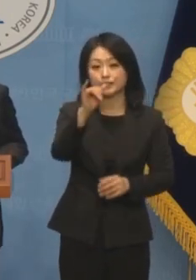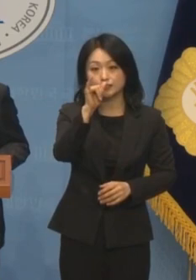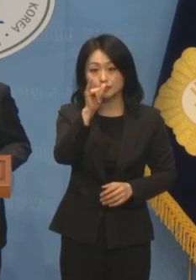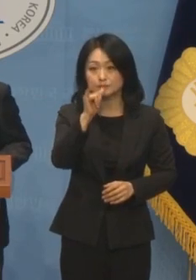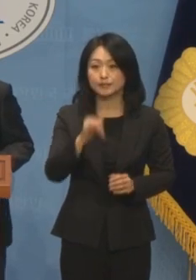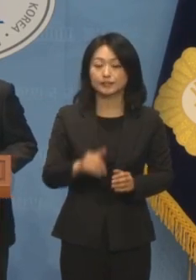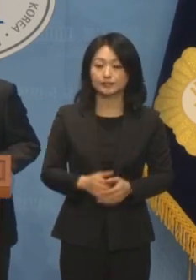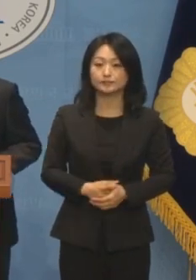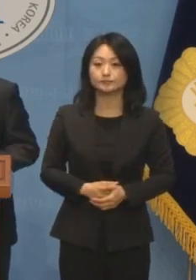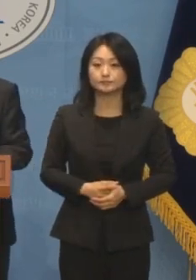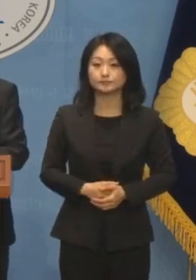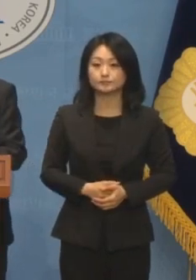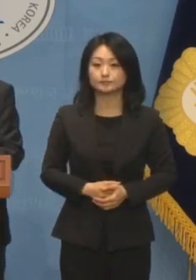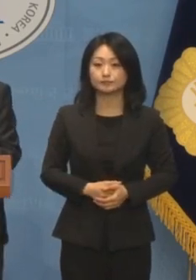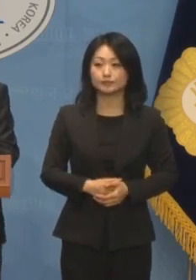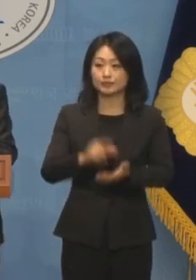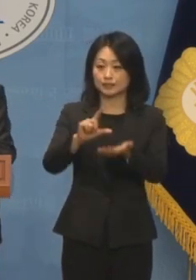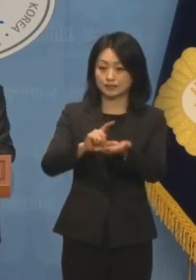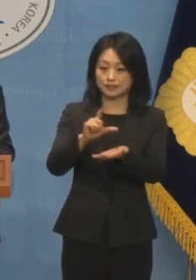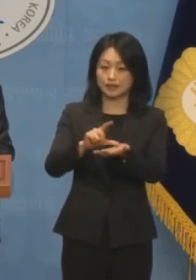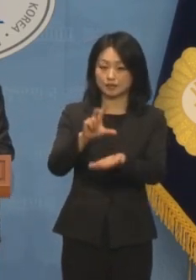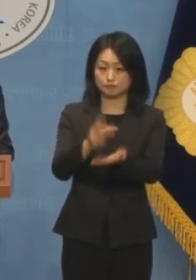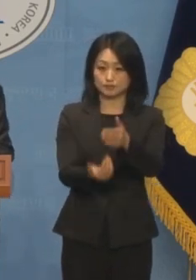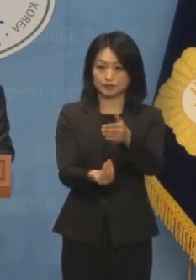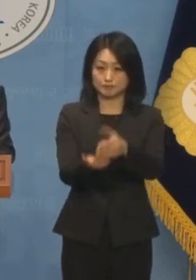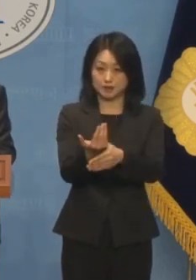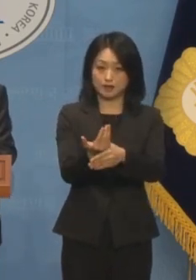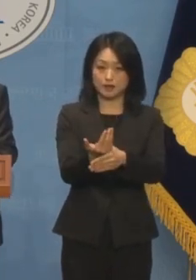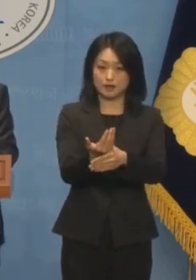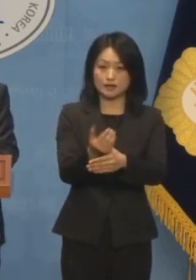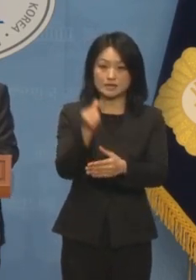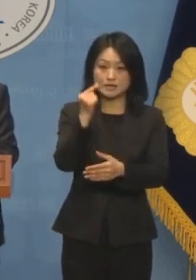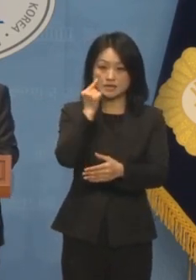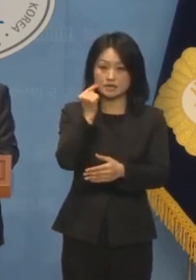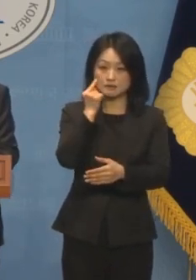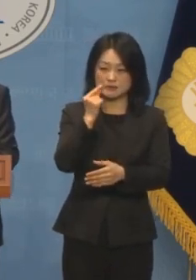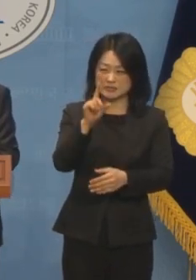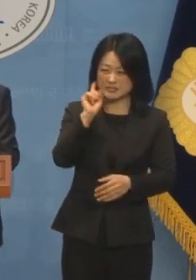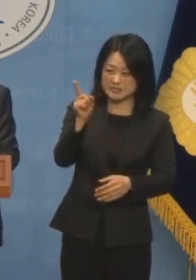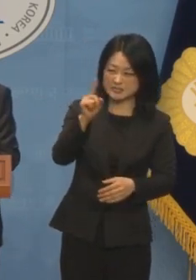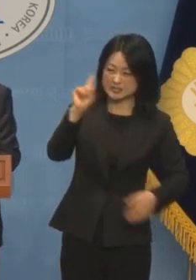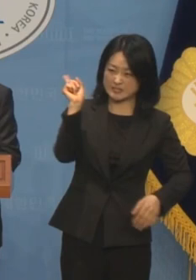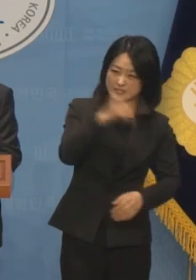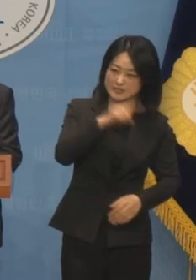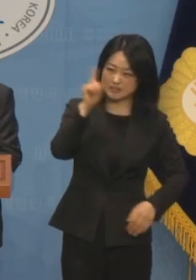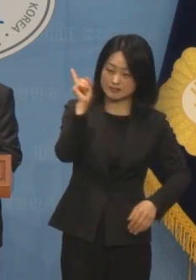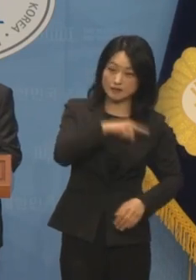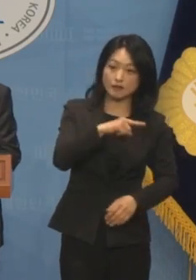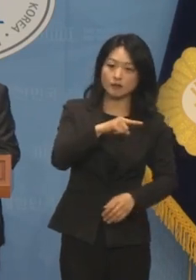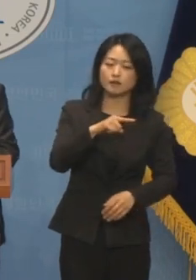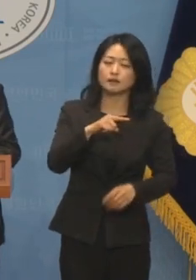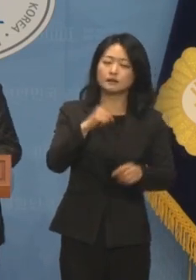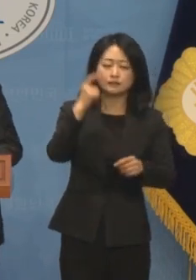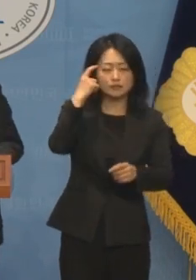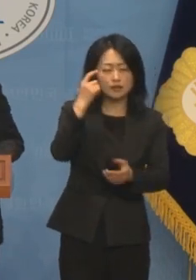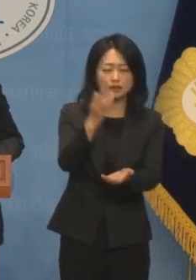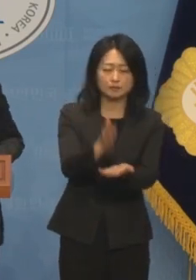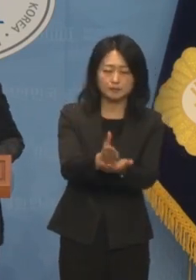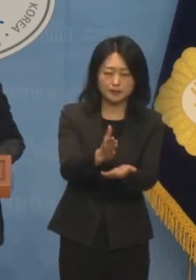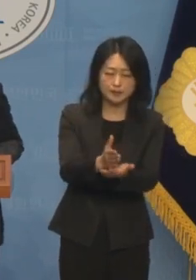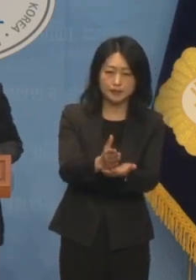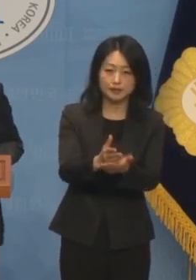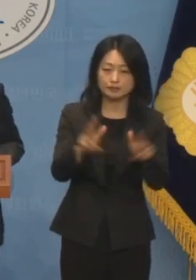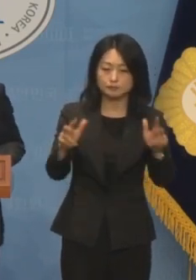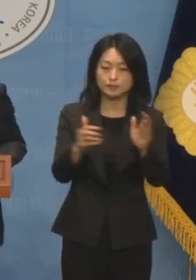과정에 있습니다. 라인야오 사태를 빌미로 반일 감정을 자극해 그간의 노력이 물거품이 돼서는 안